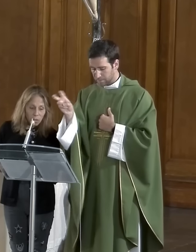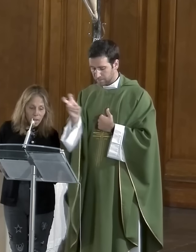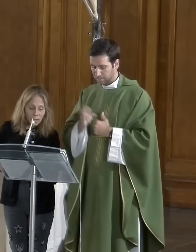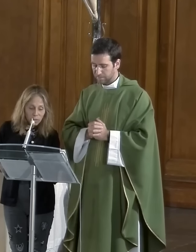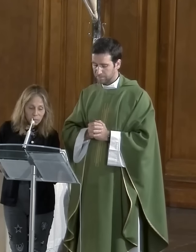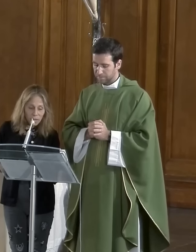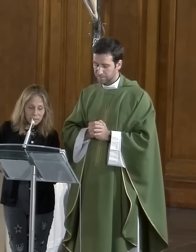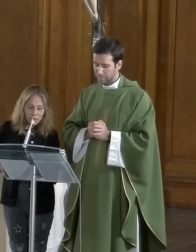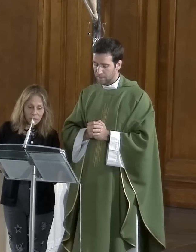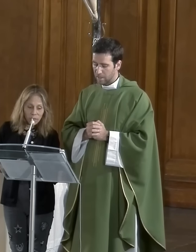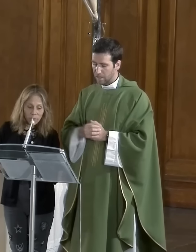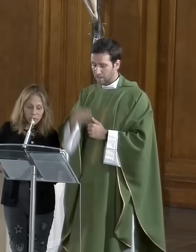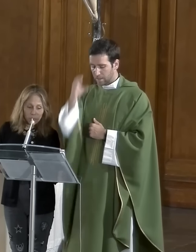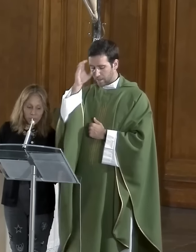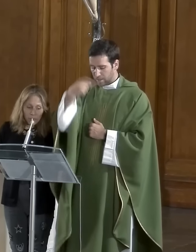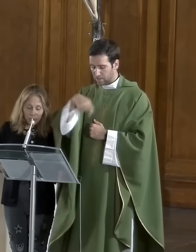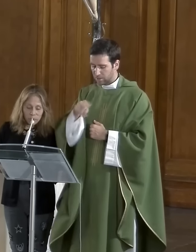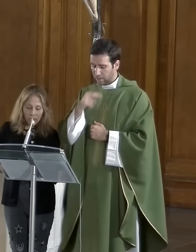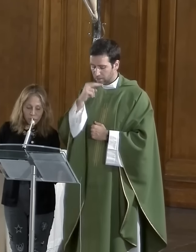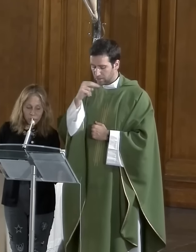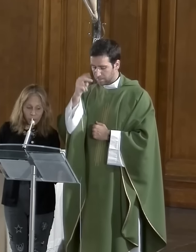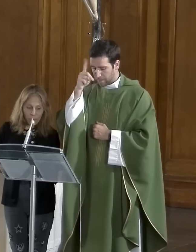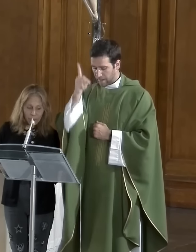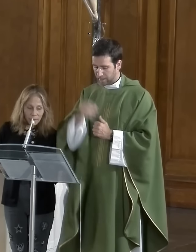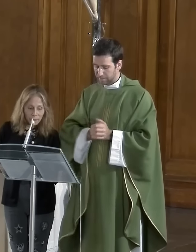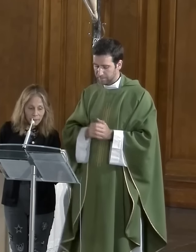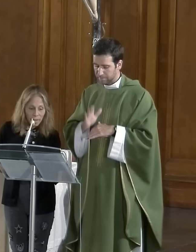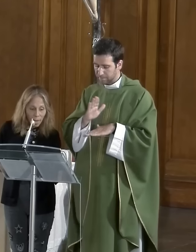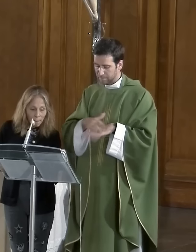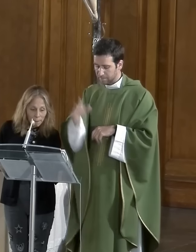los demás. Oremos. Escúchanos, Padre.